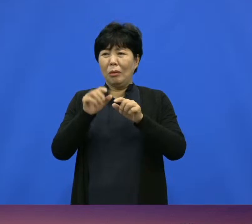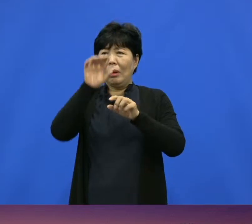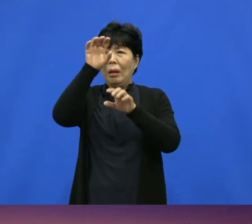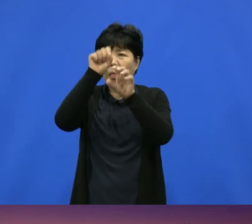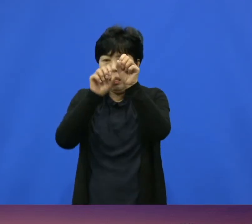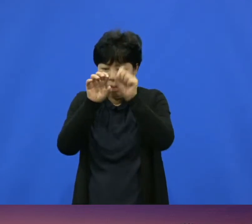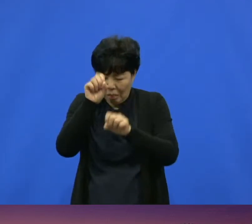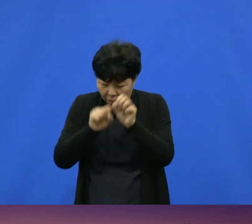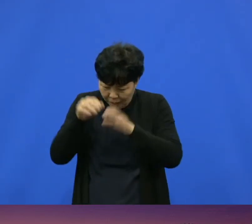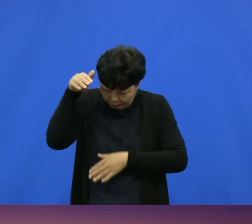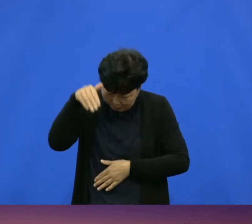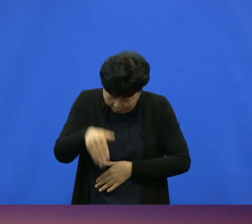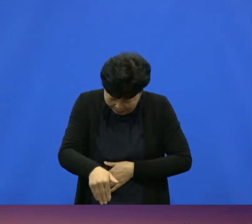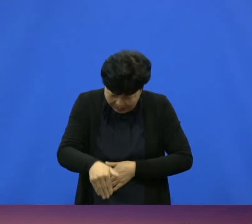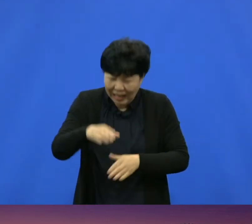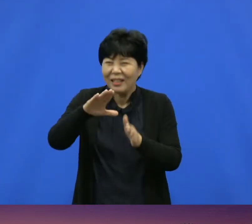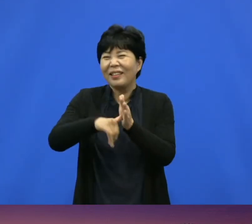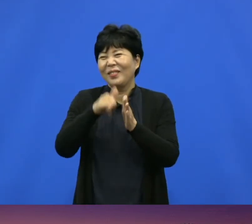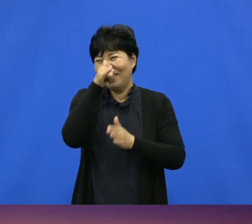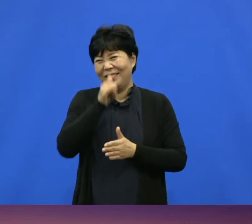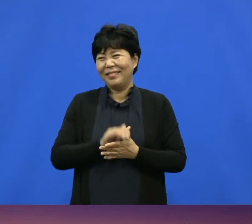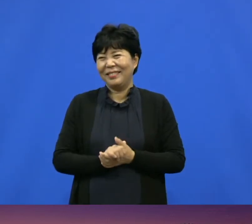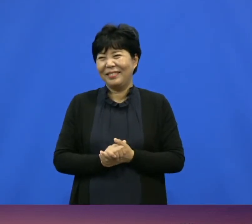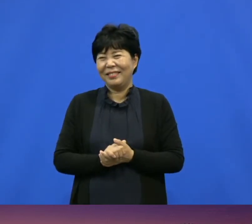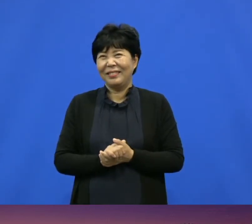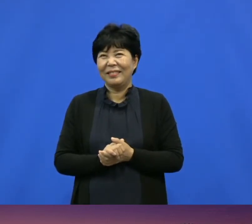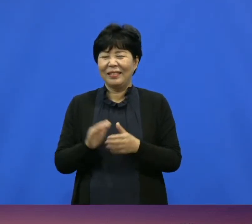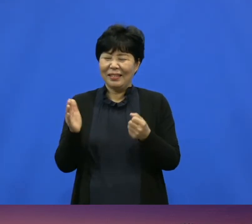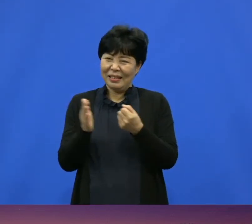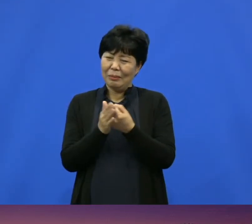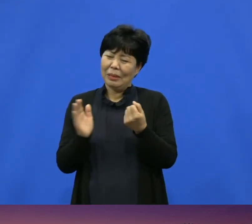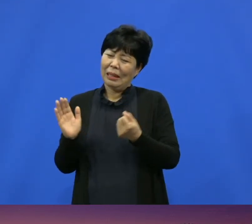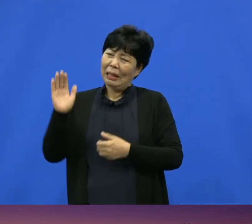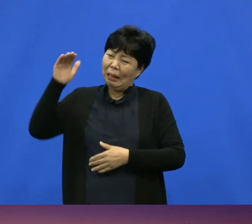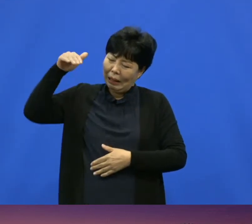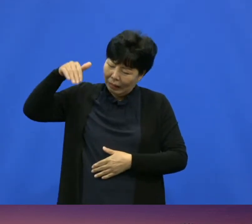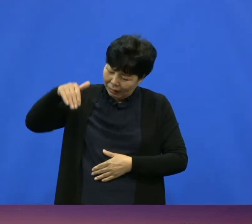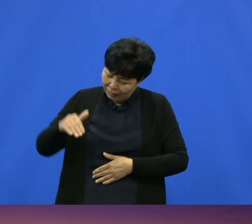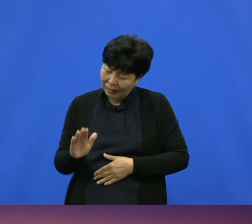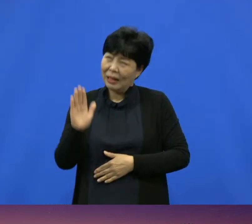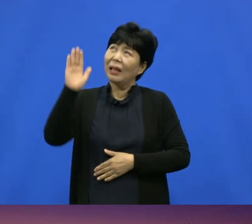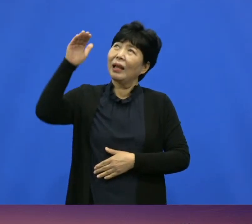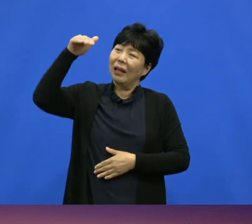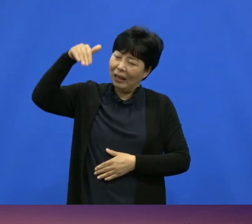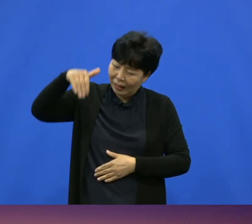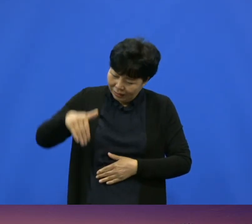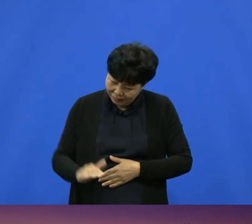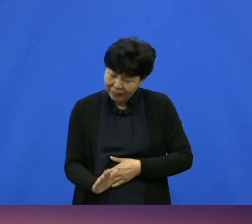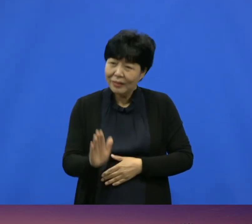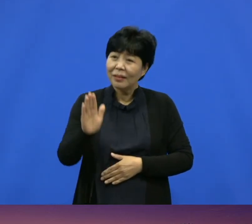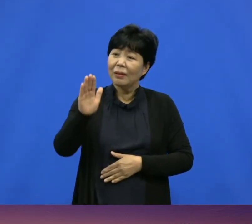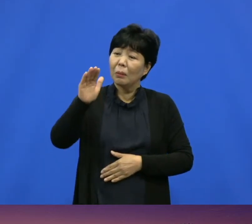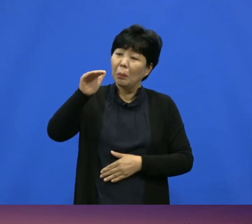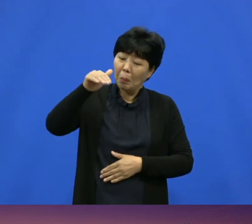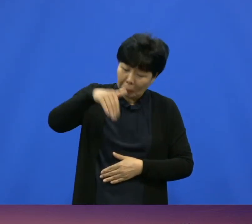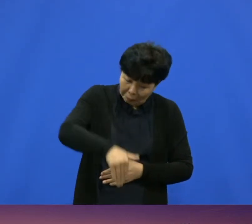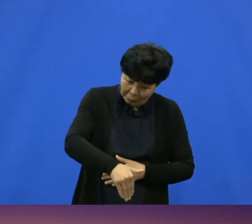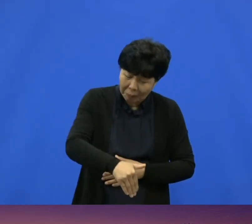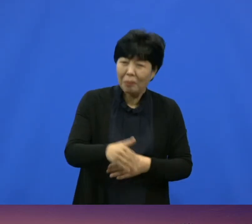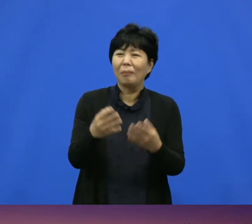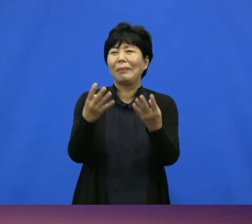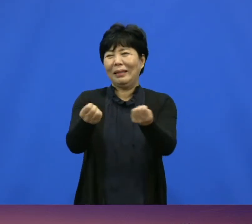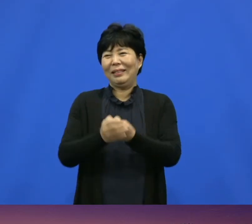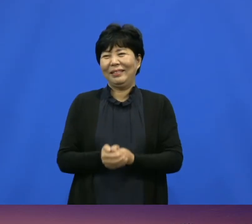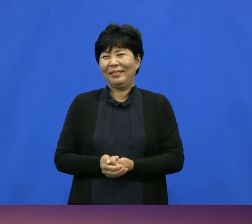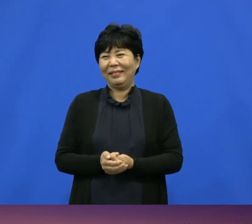이 인생에 가는 길에 도리어 상승 곡선을 그릴 게 아니라 하향 곡선을 그릴 때가 많습니다. 가끔 여러분